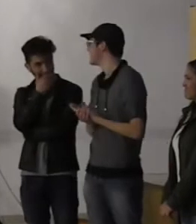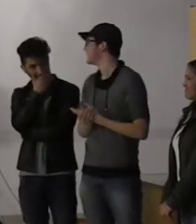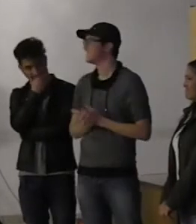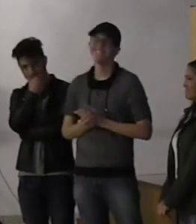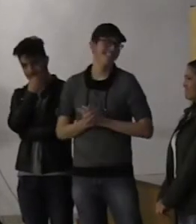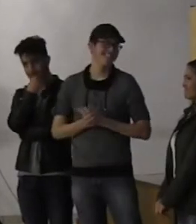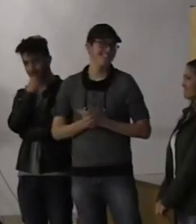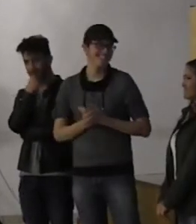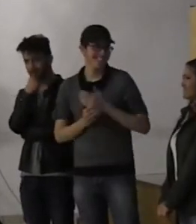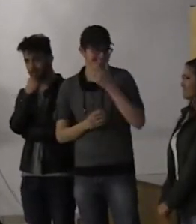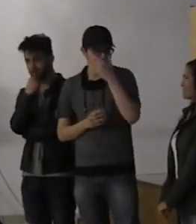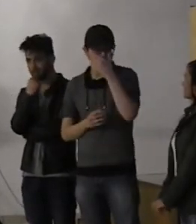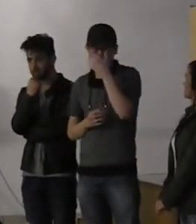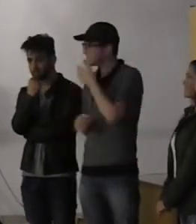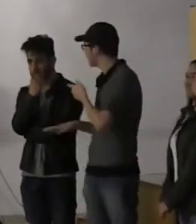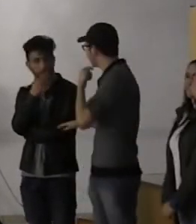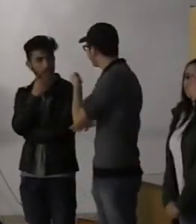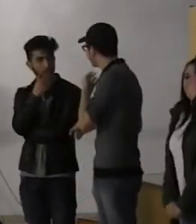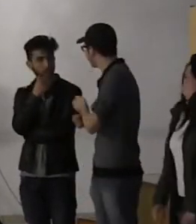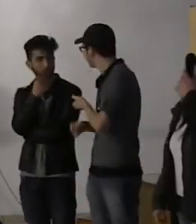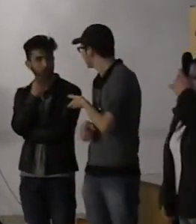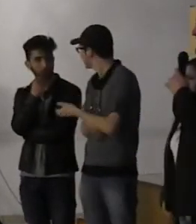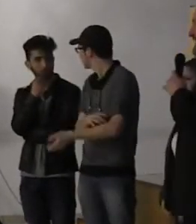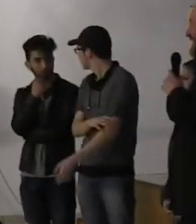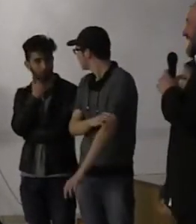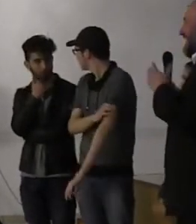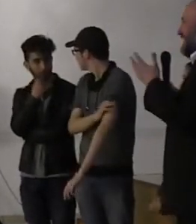da weiß man gar nicht, was man sagen soll. Da fehlen einem die Worte.